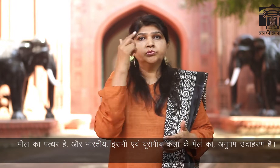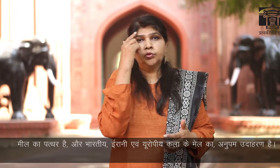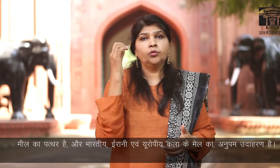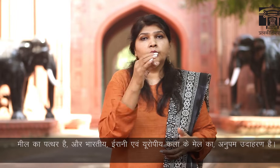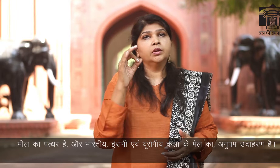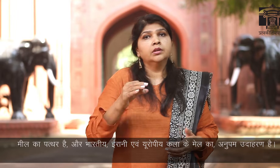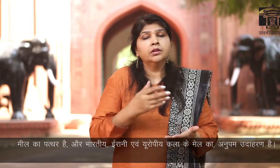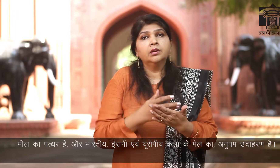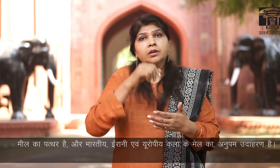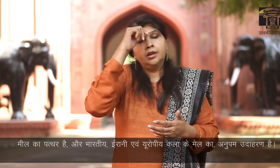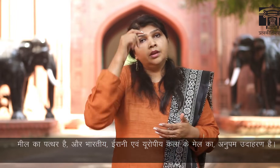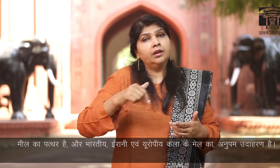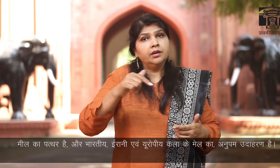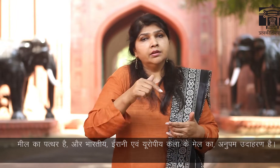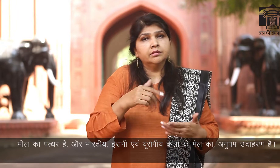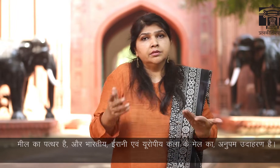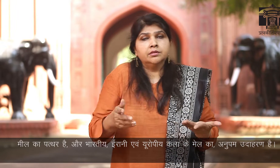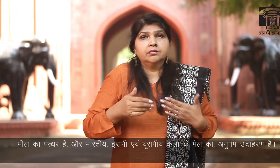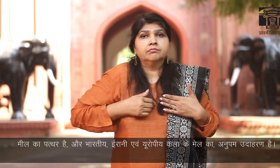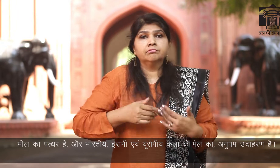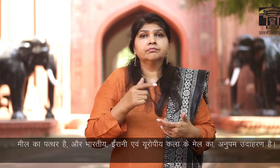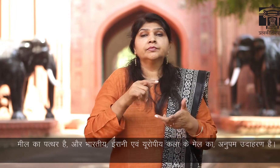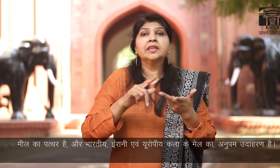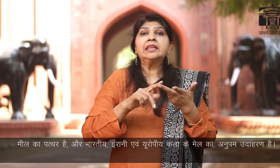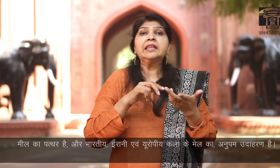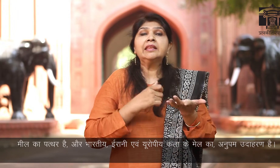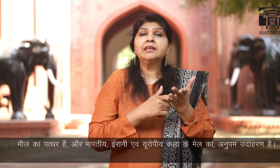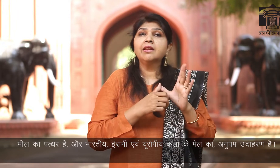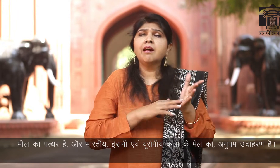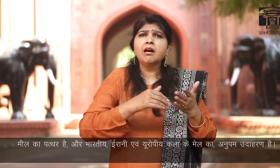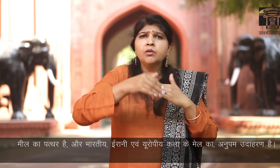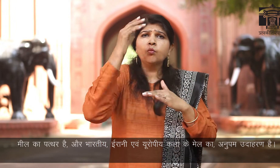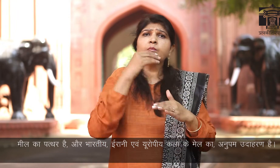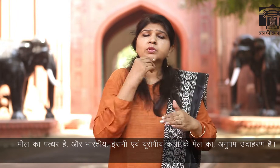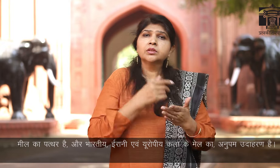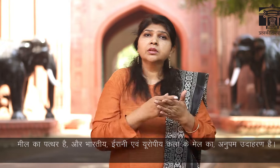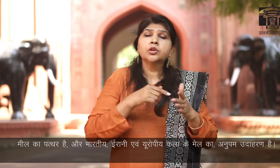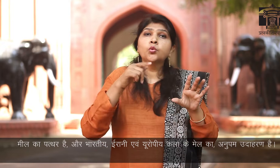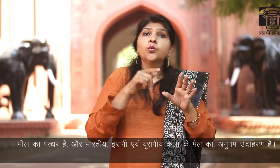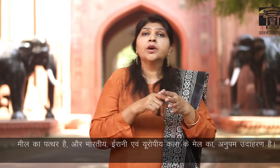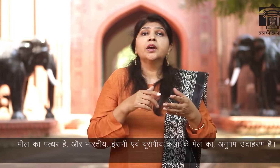और भारतीय, ईरानी एवं यूरोपीय कला के मेल का